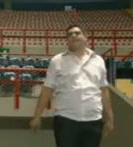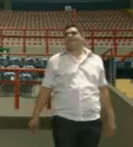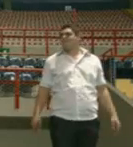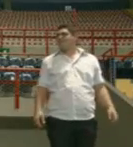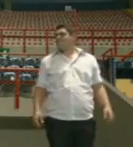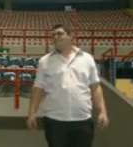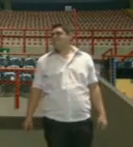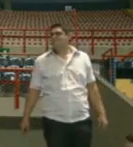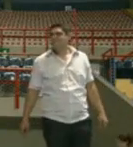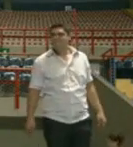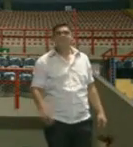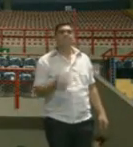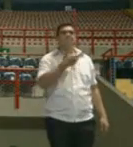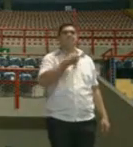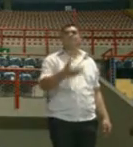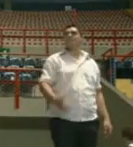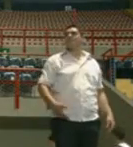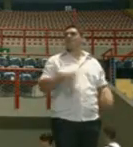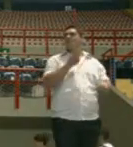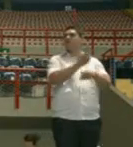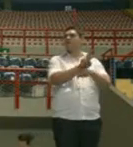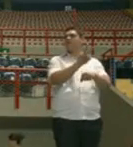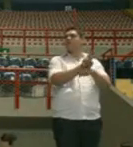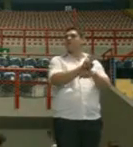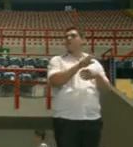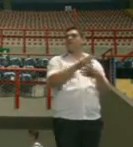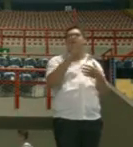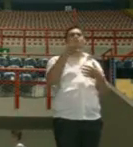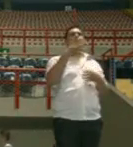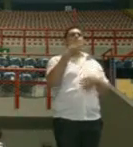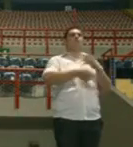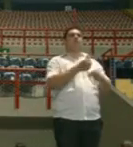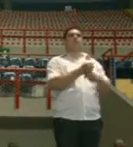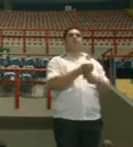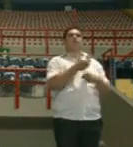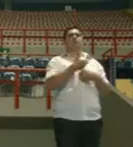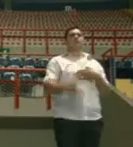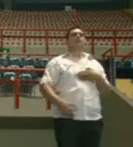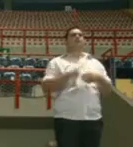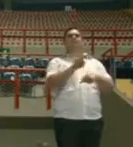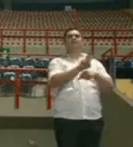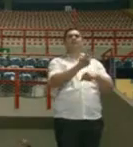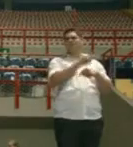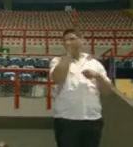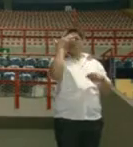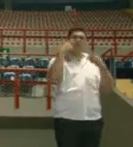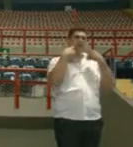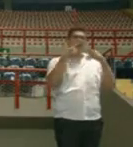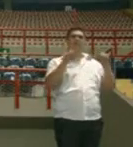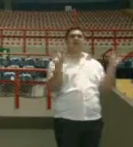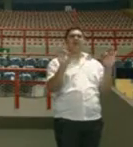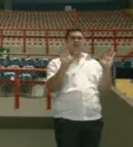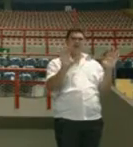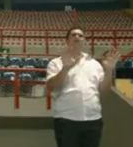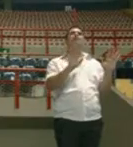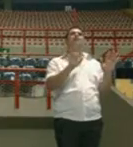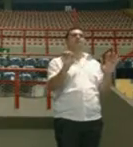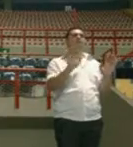provisório dele, gente, vai de 30 a 34. 4 anos de governo provisório. Ninguém vai reclamar disso, não?